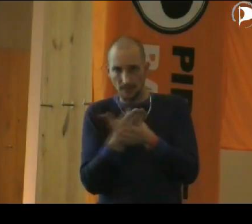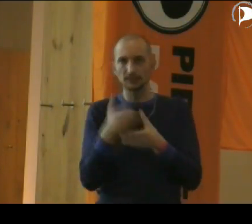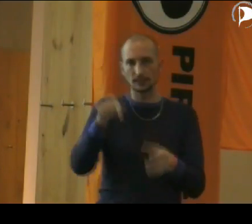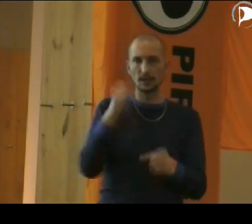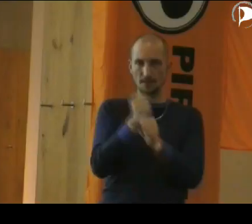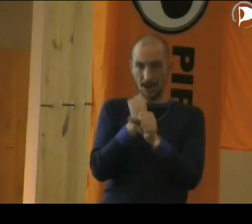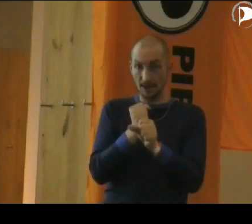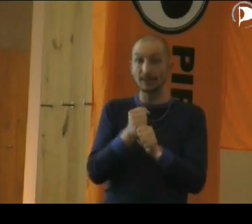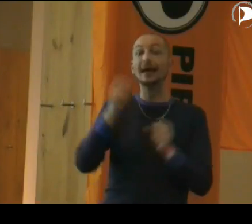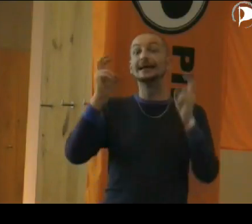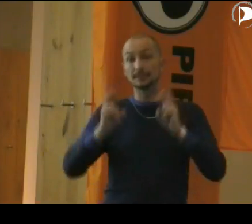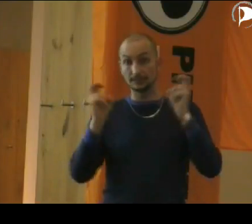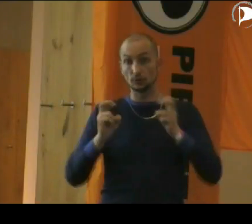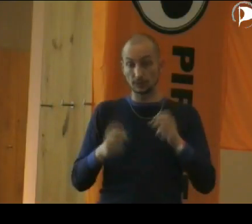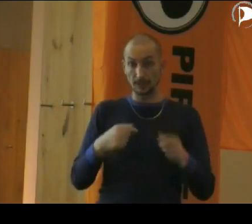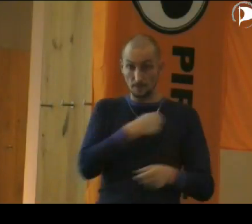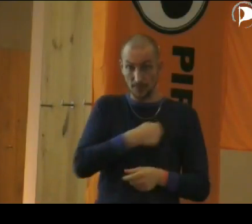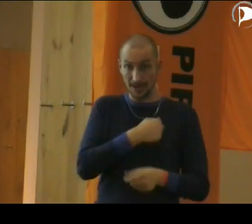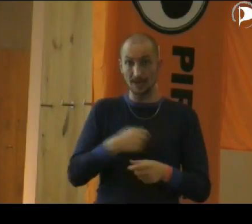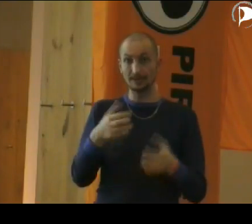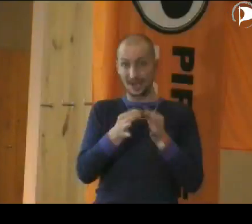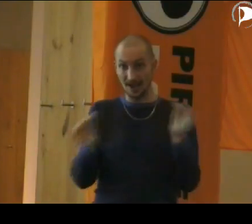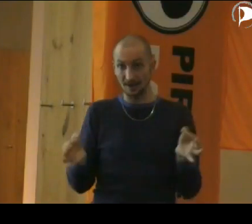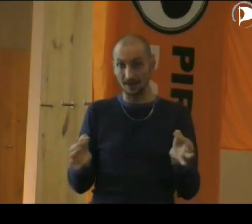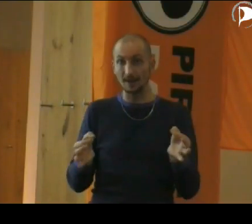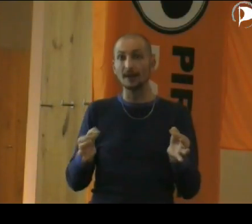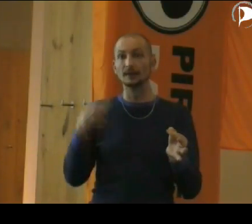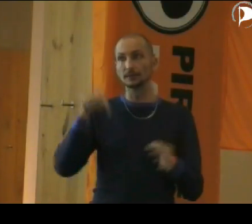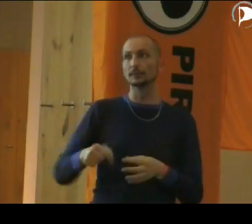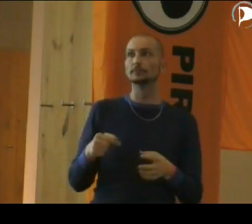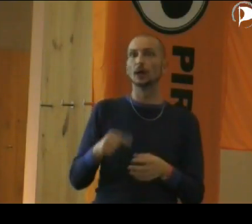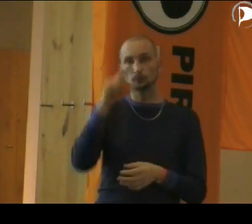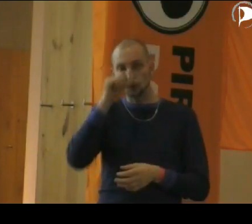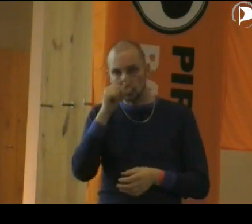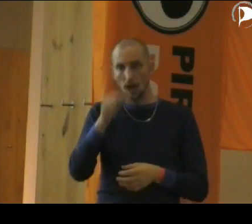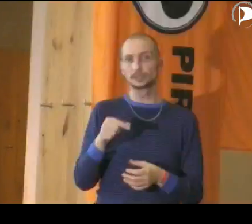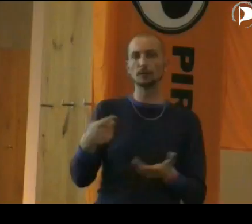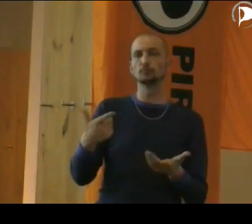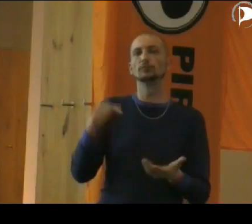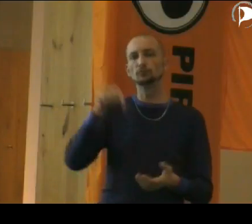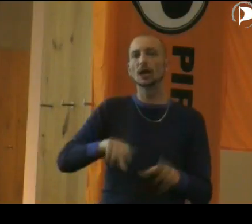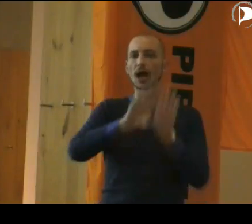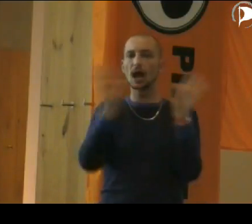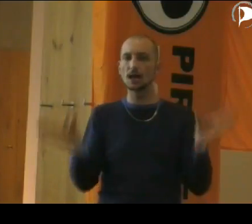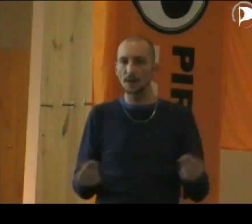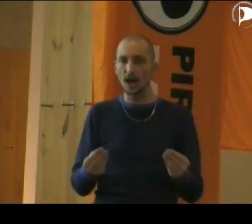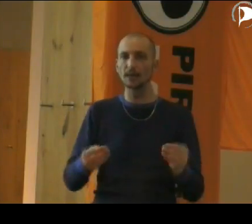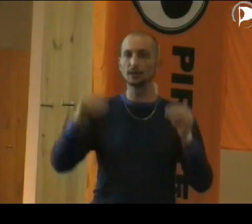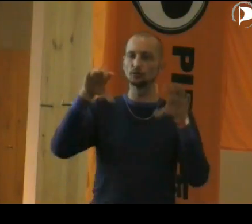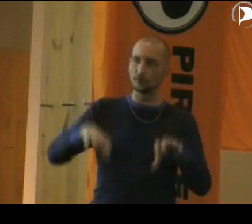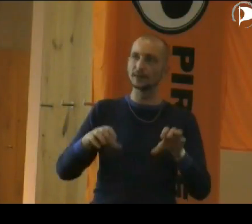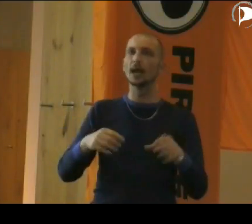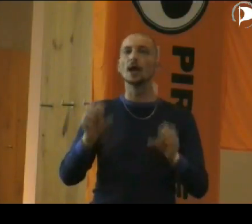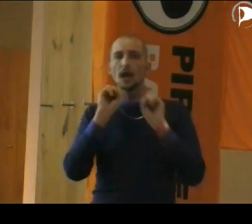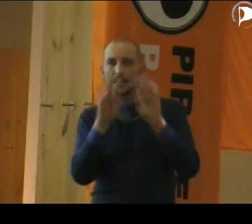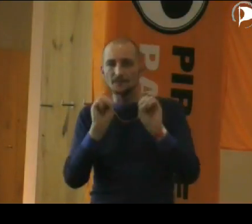lizenz parteitagen letzten kommen von der stadt jos im allgemeinen geschäft massiv ihn vollständig